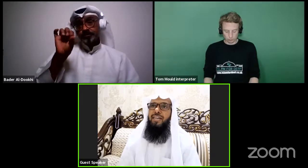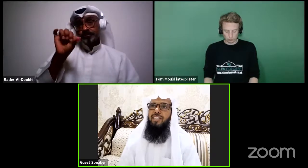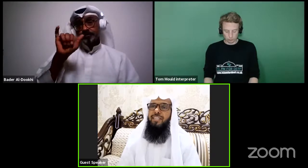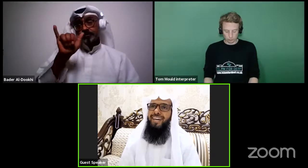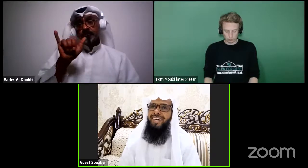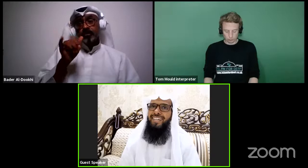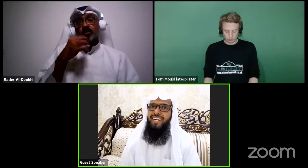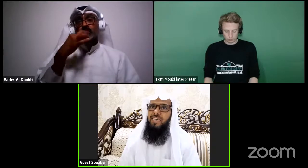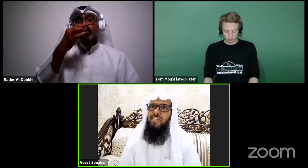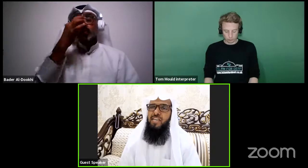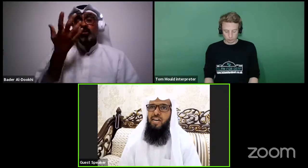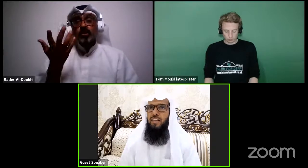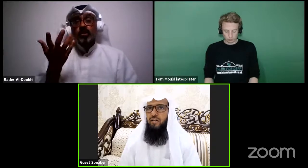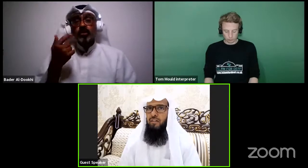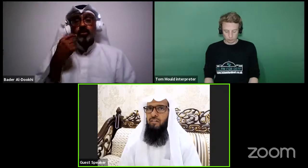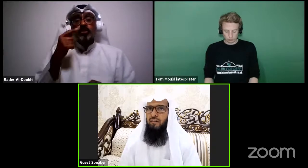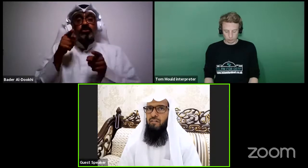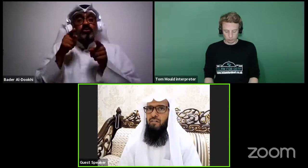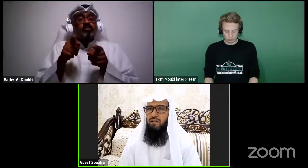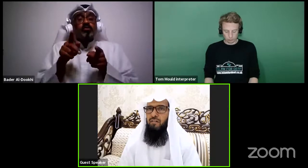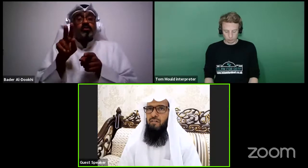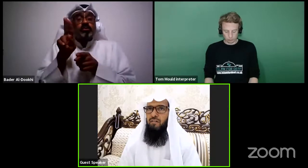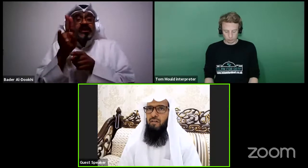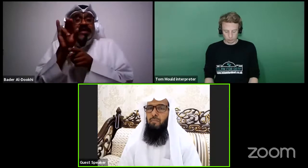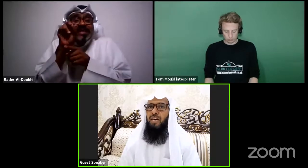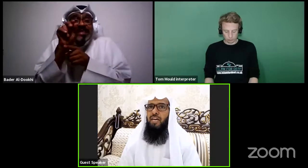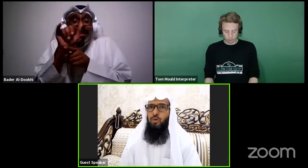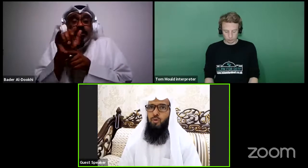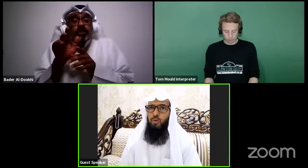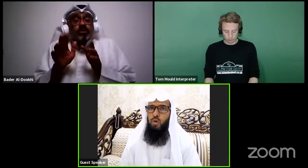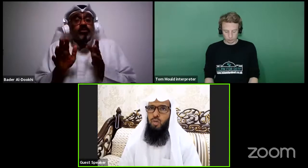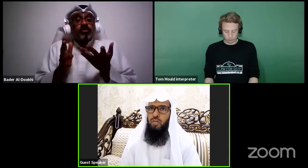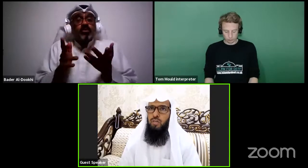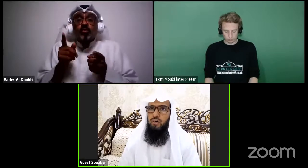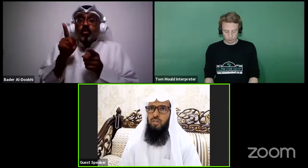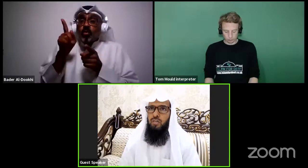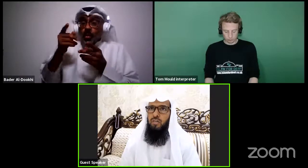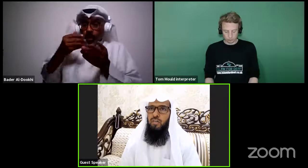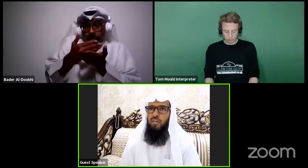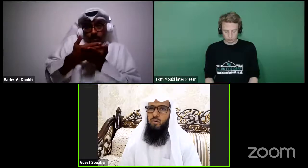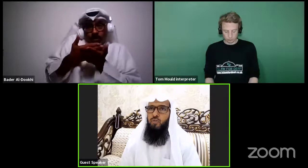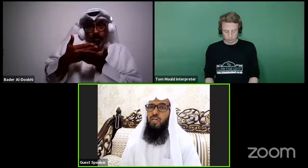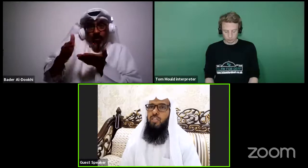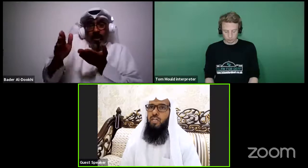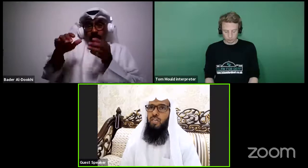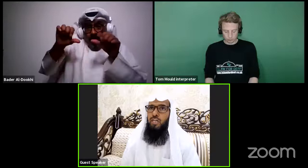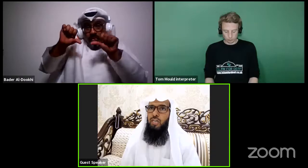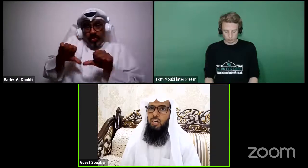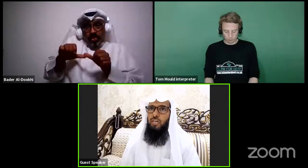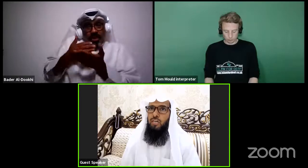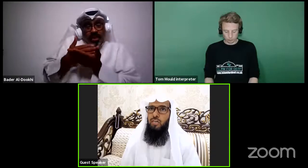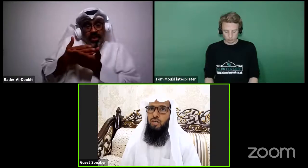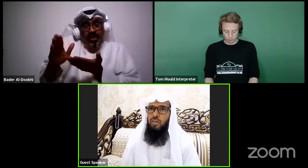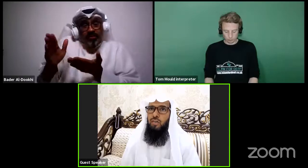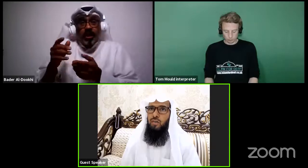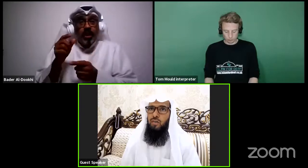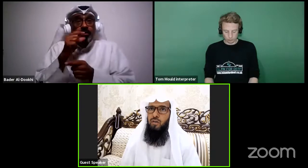تعني أن يتقي الإنسان ما يضره في دينه